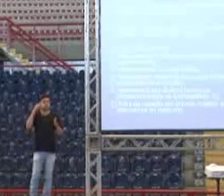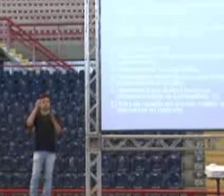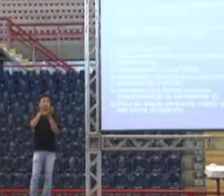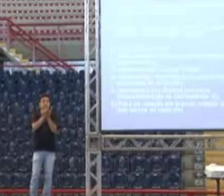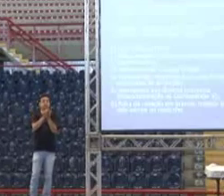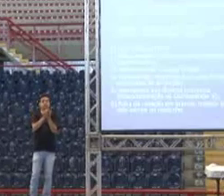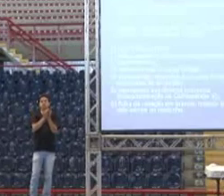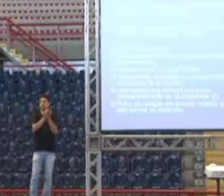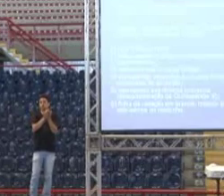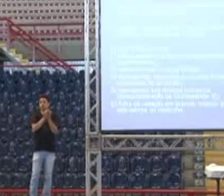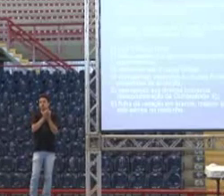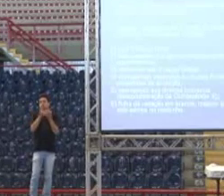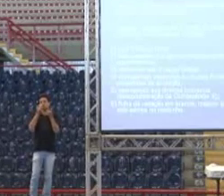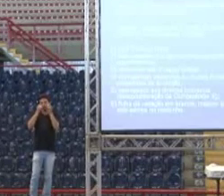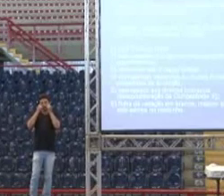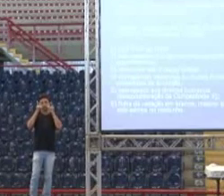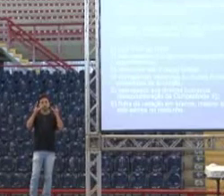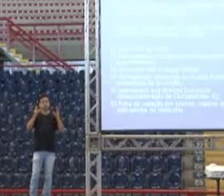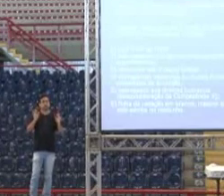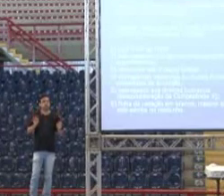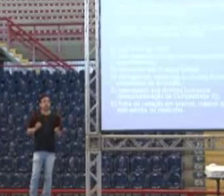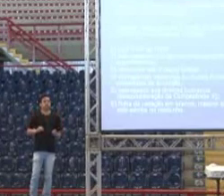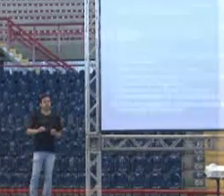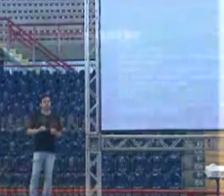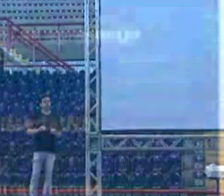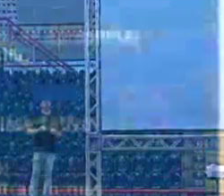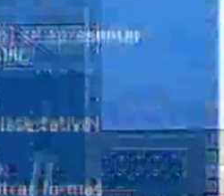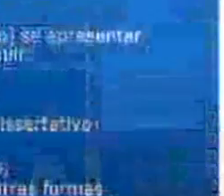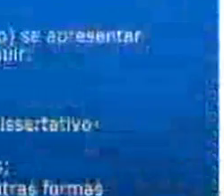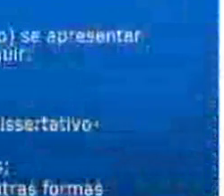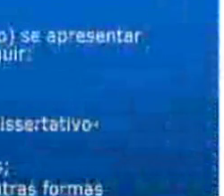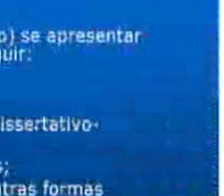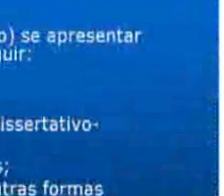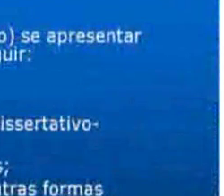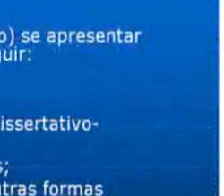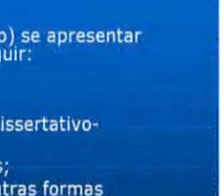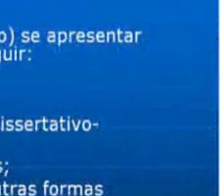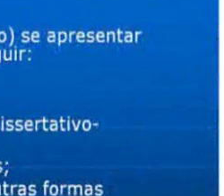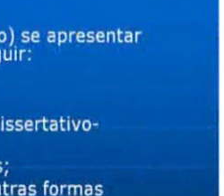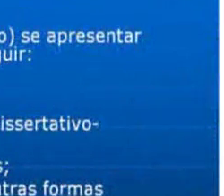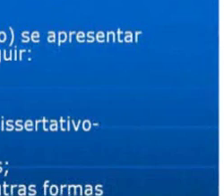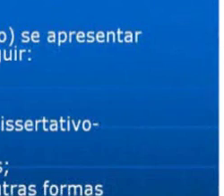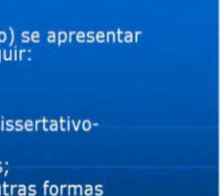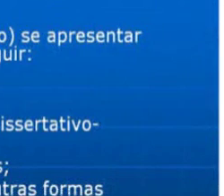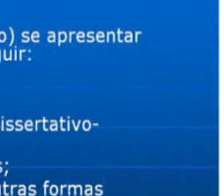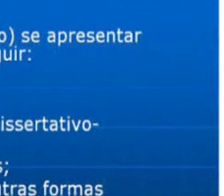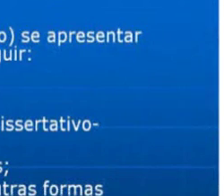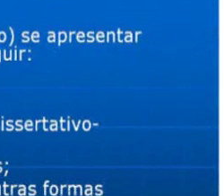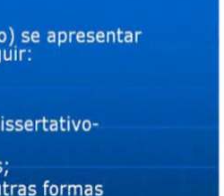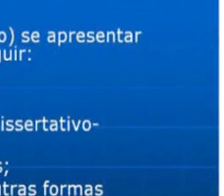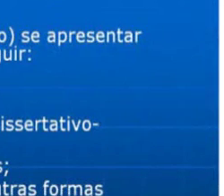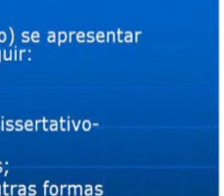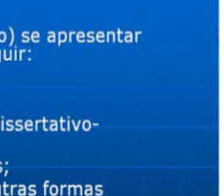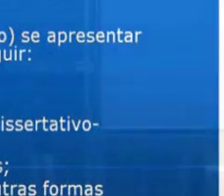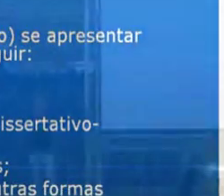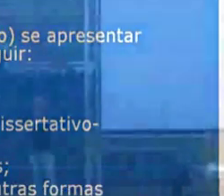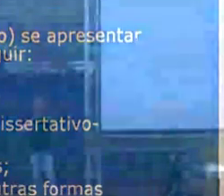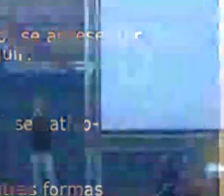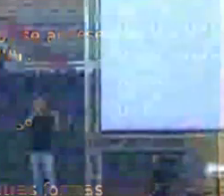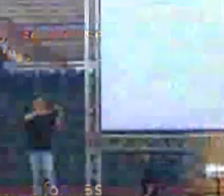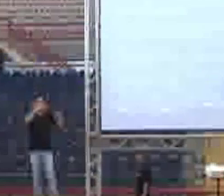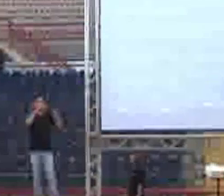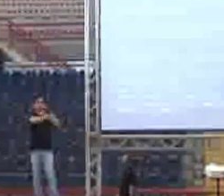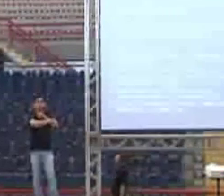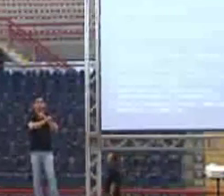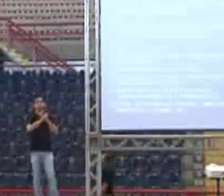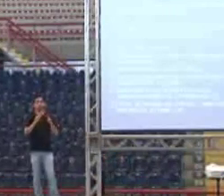zero. Fiquem atentos a isso, tá? 5, desrespeito aos direitos humanos. Morte aos monstros não, né? Morte aos políticos